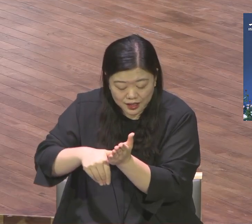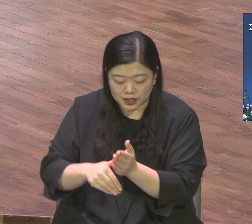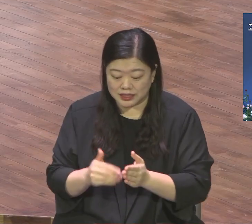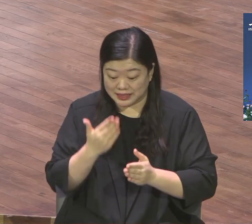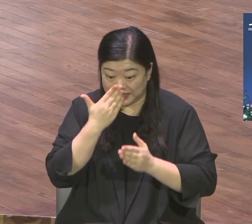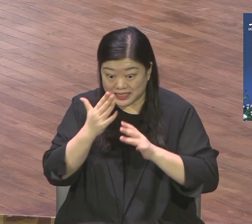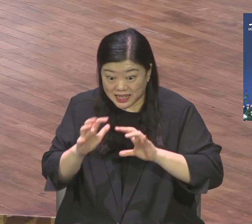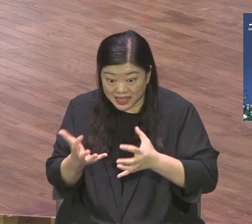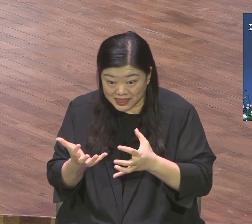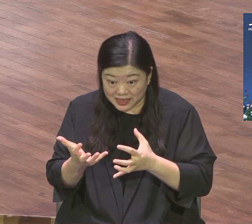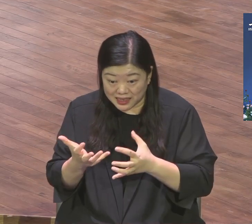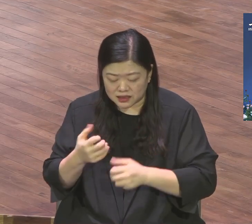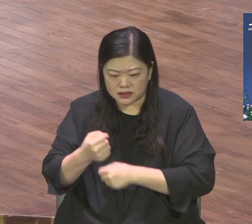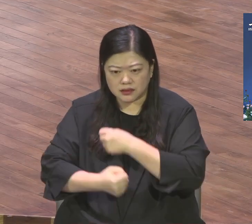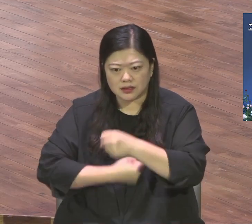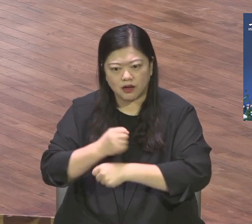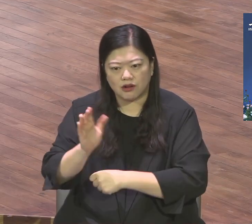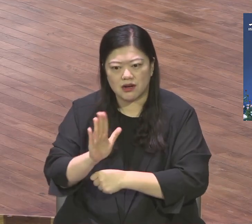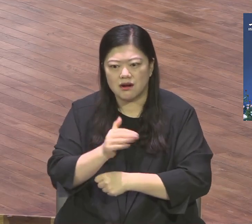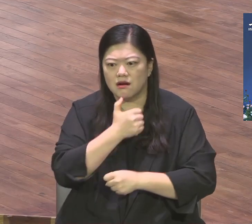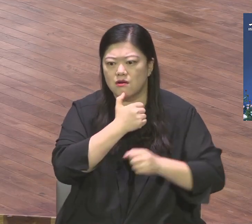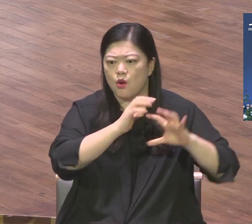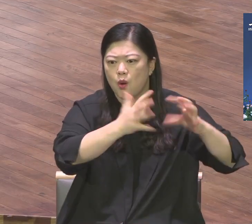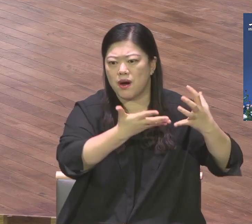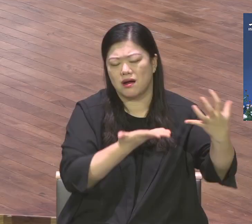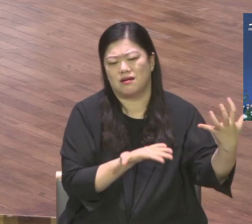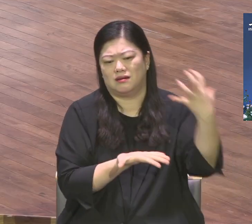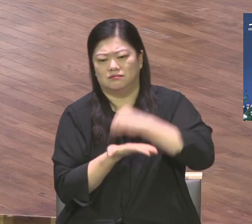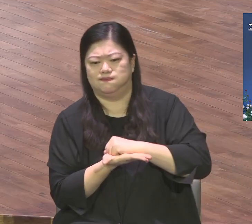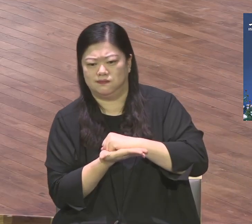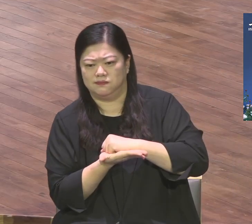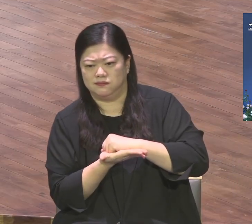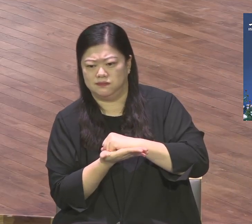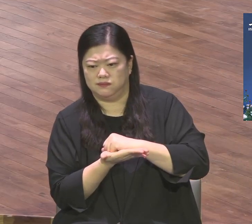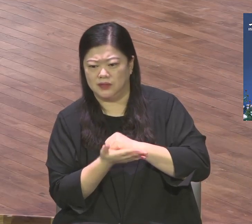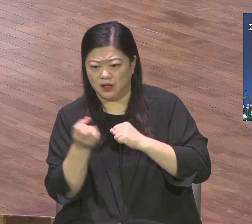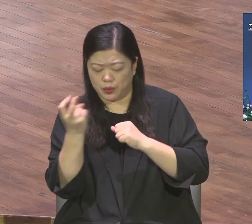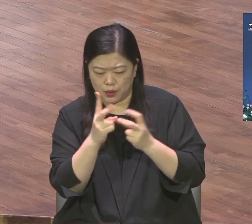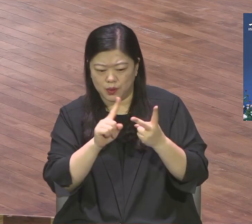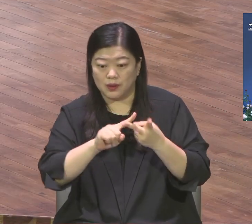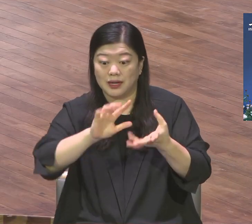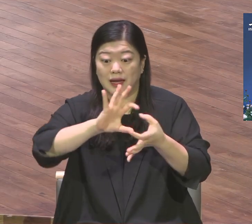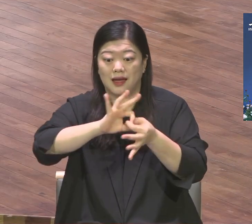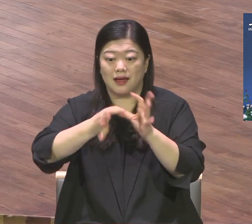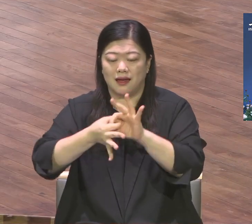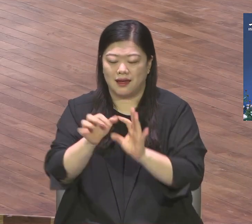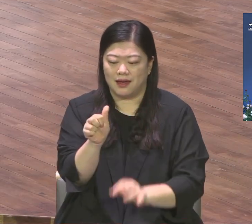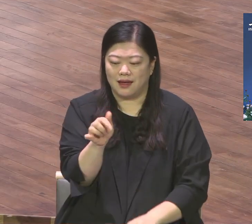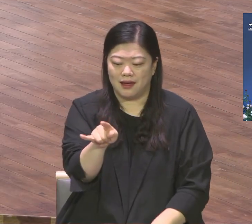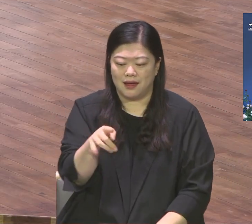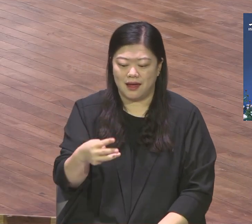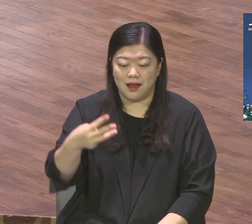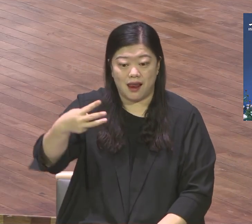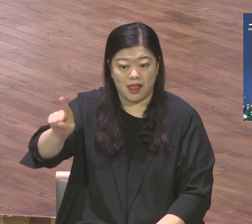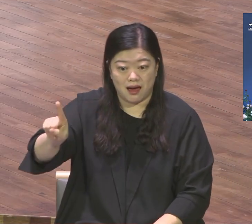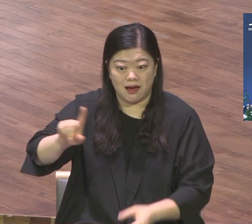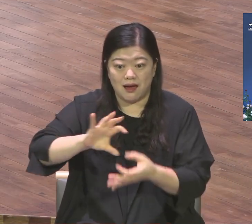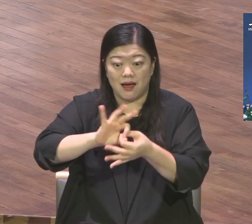유대주의적 율법주의, 헬라주의적 사고방식의 다양한 이단들이,